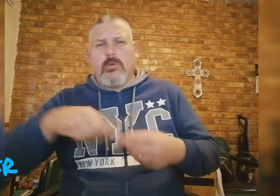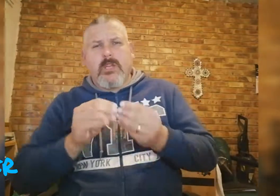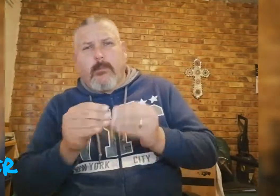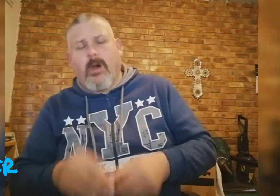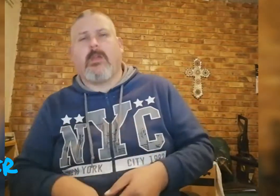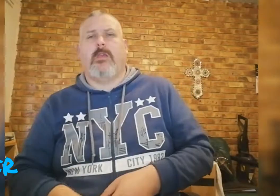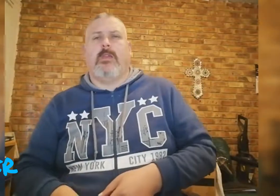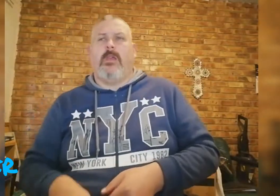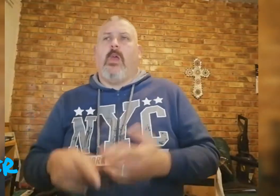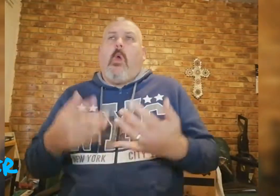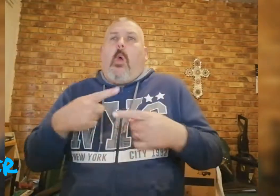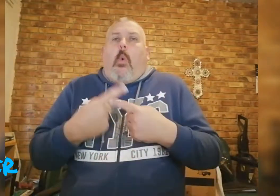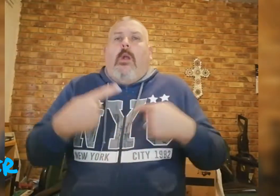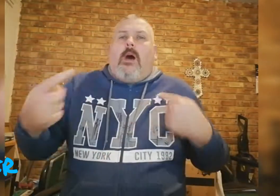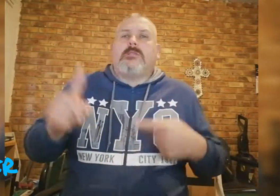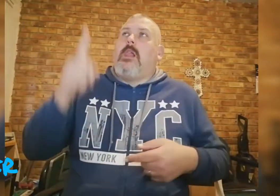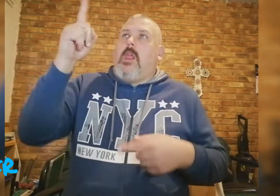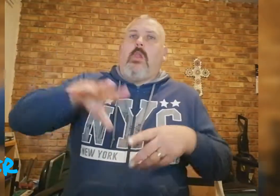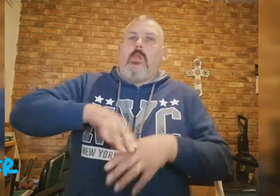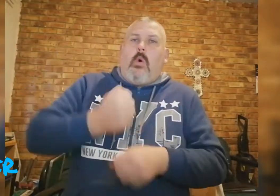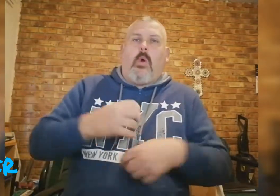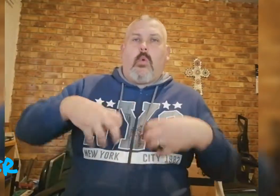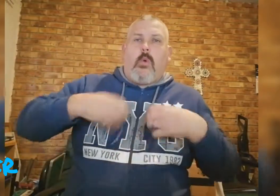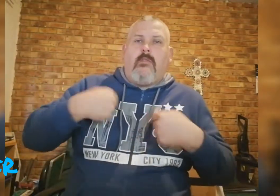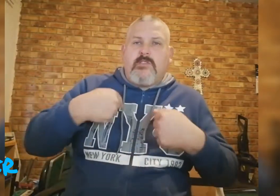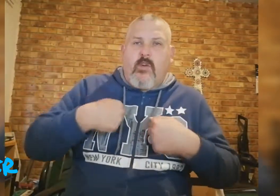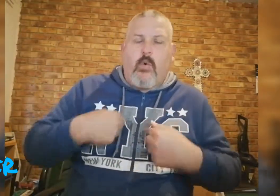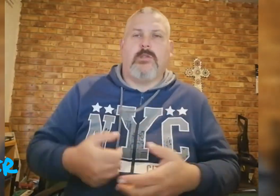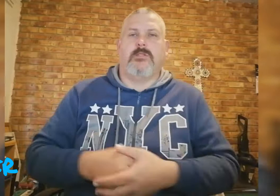ons gemaakt. Hoe lang sal u nog kwaad is vir ons?